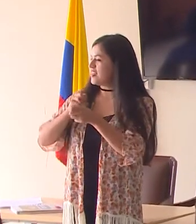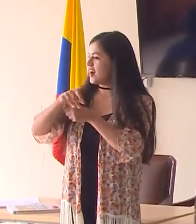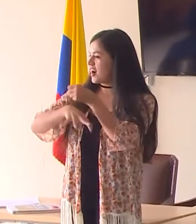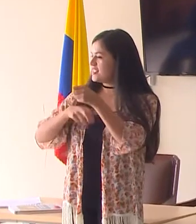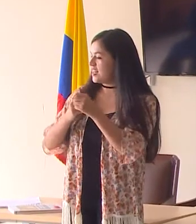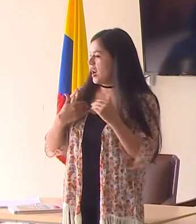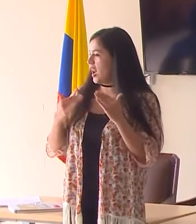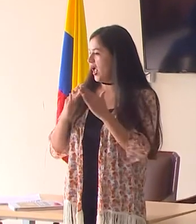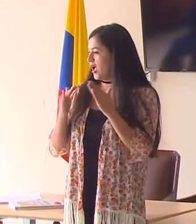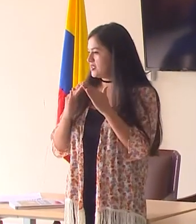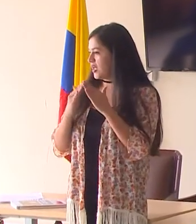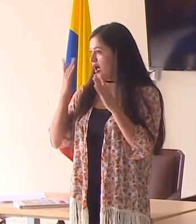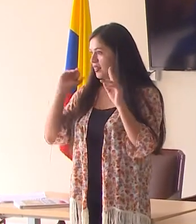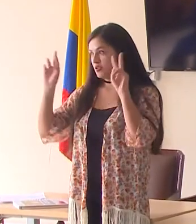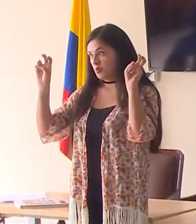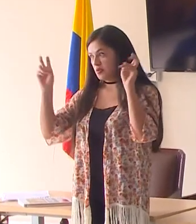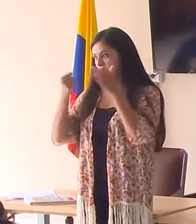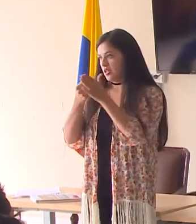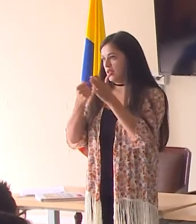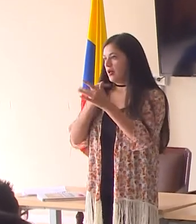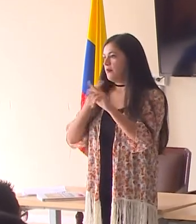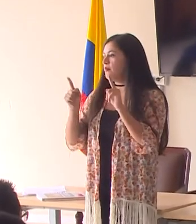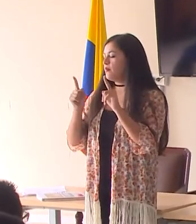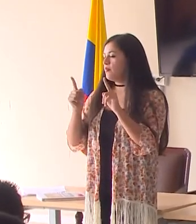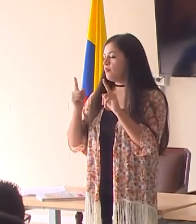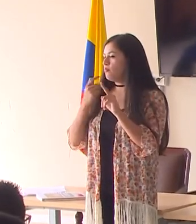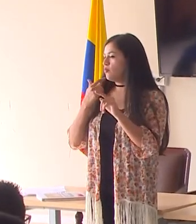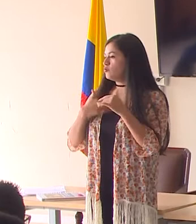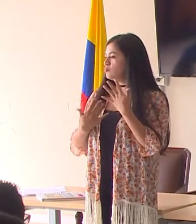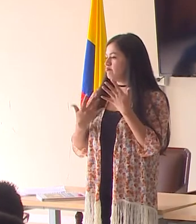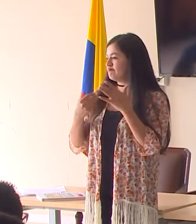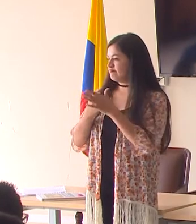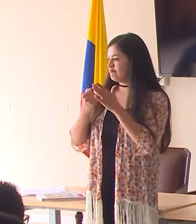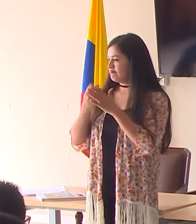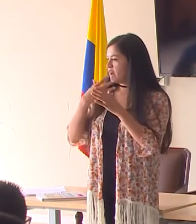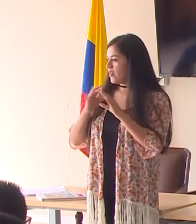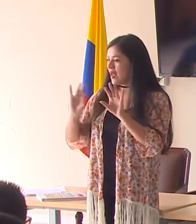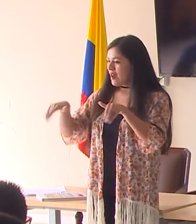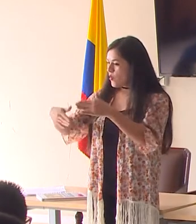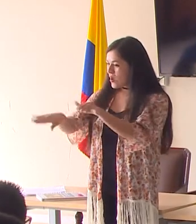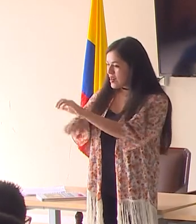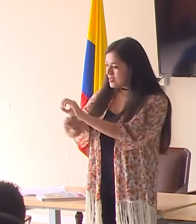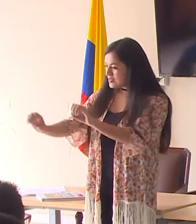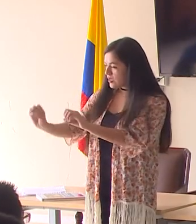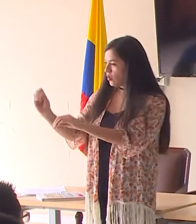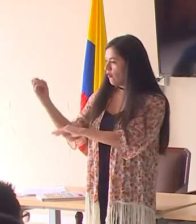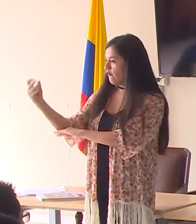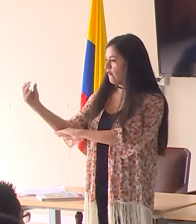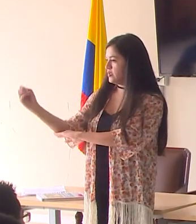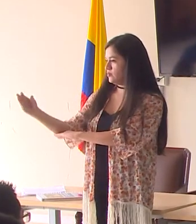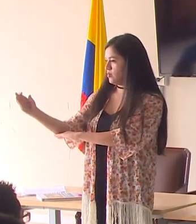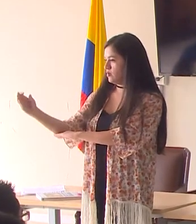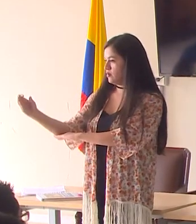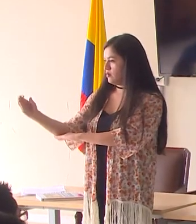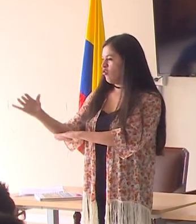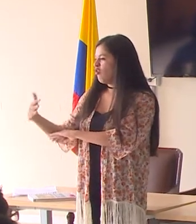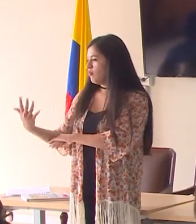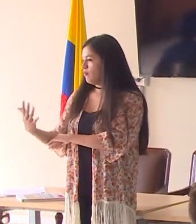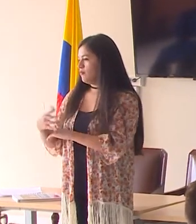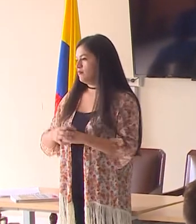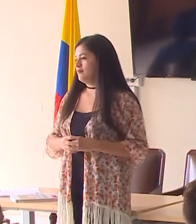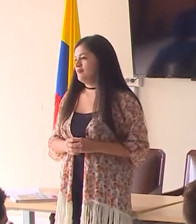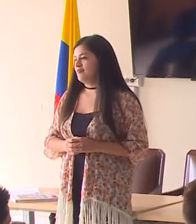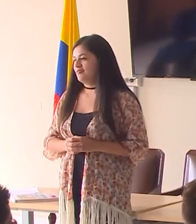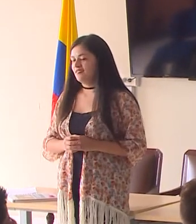otros temas que son importantes trabajar cuando uno habla basura cero qué tienen que ver básicamente con